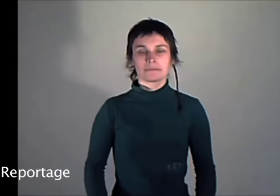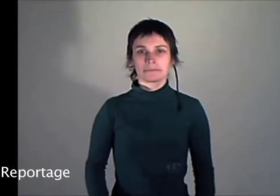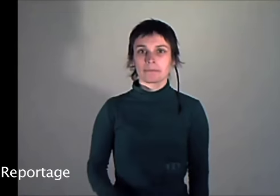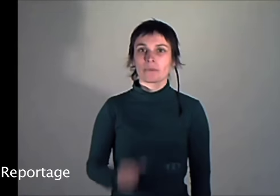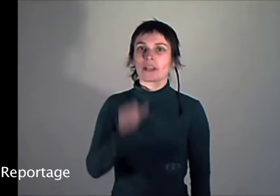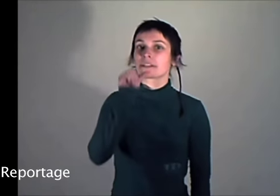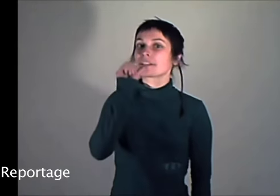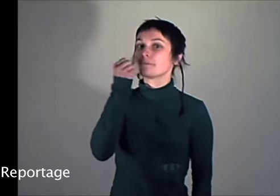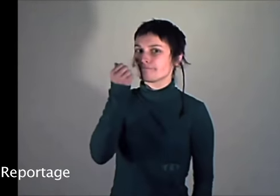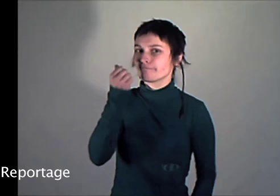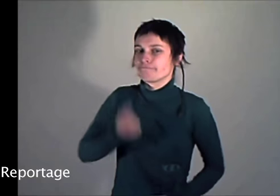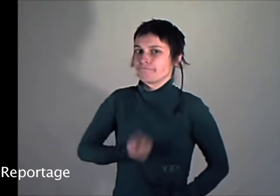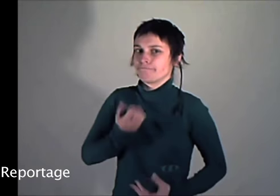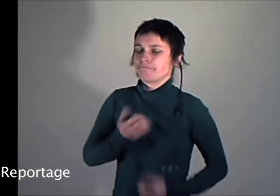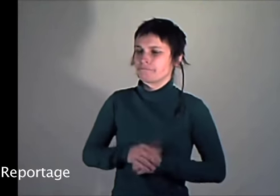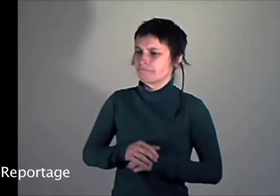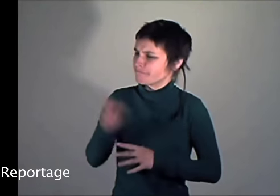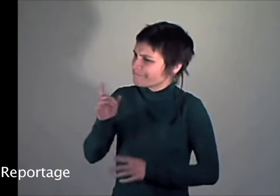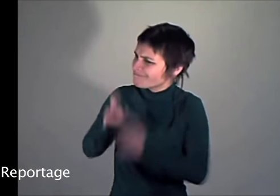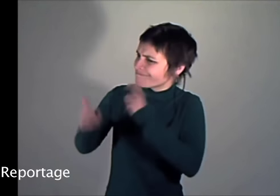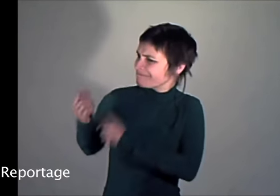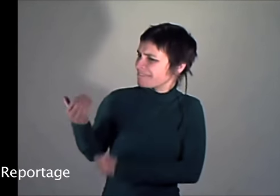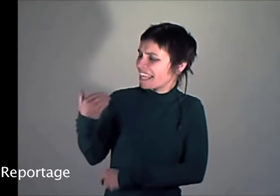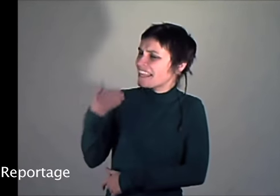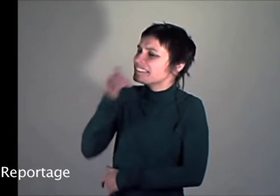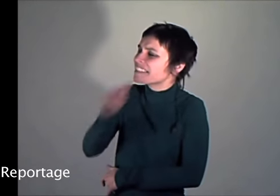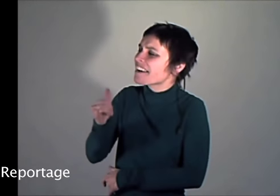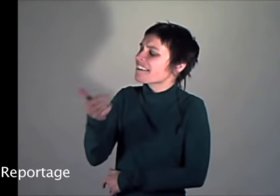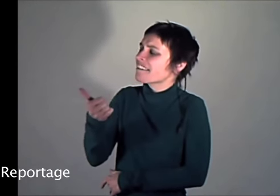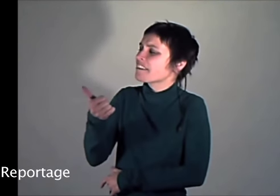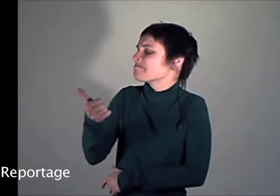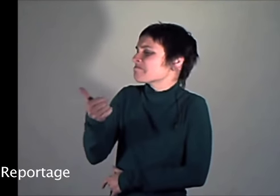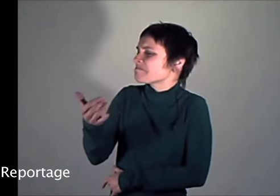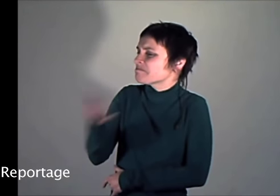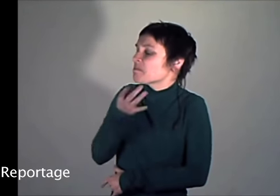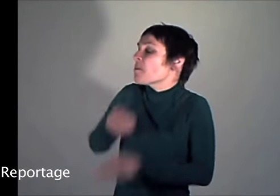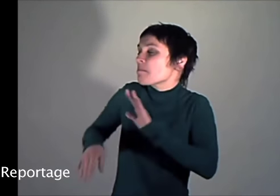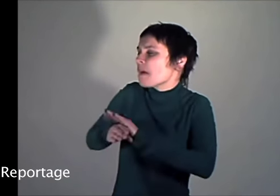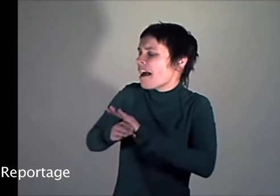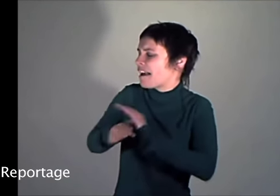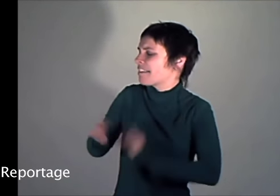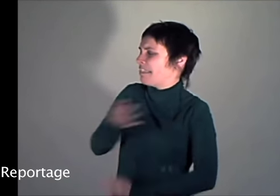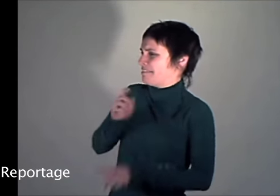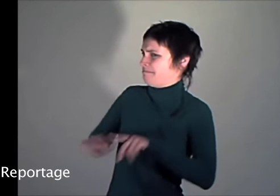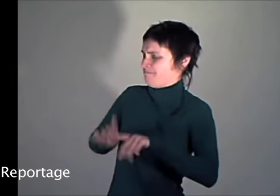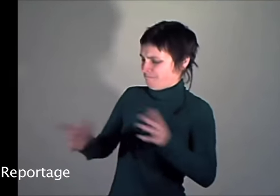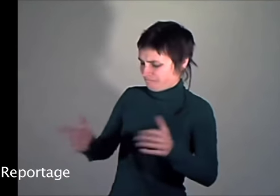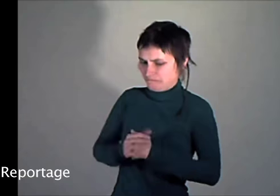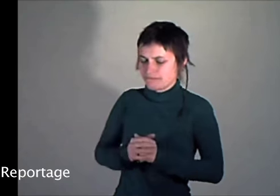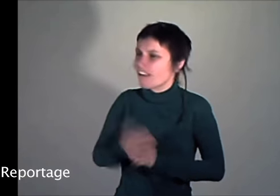extrait, il raconte justement la question de la langue des signes qui est quand même centrale dans cette affaire. Blandine. Alors pardon,